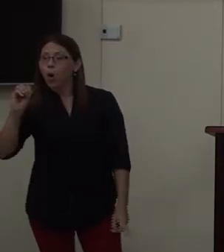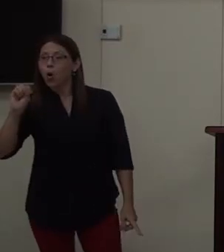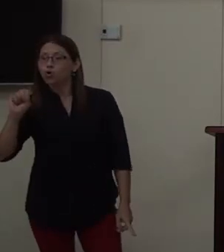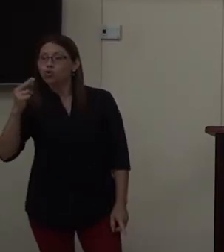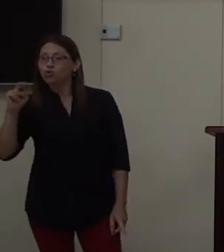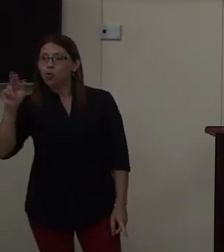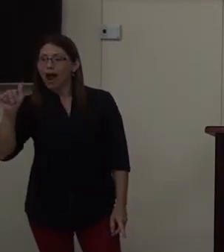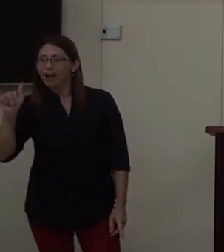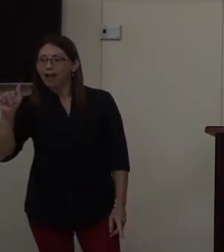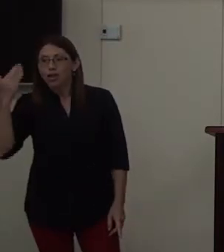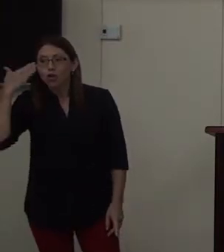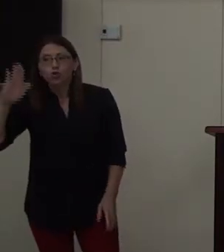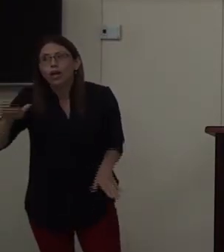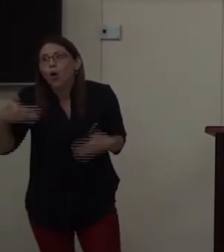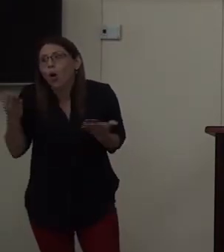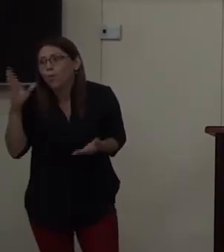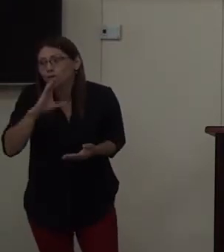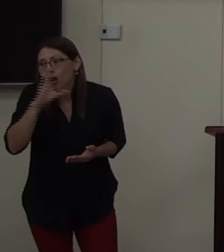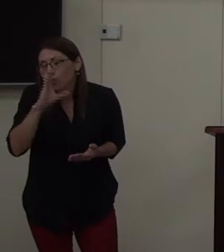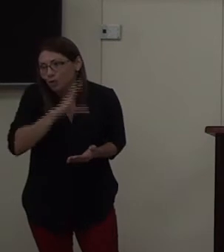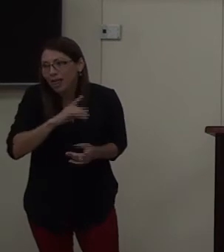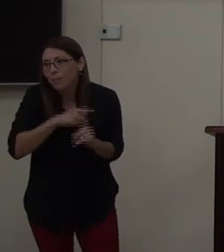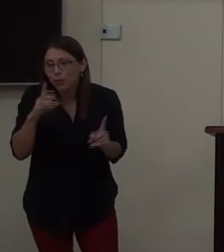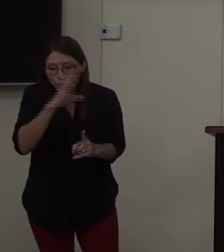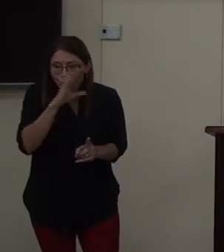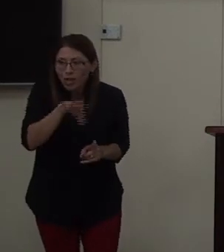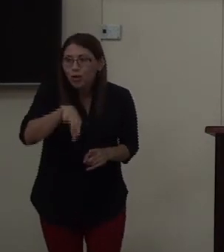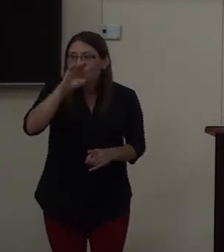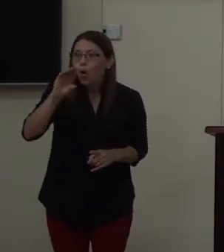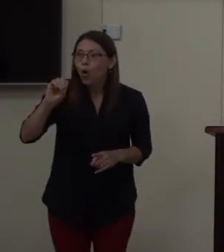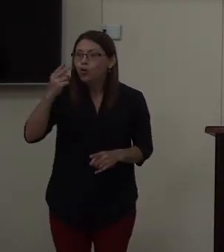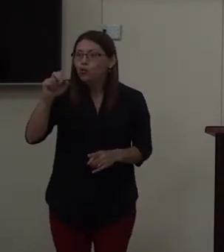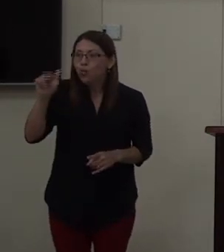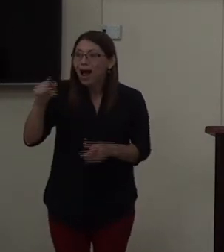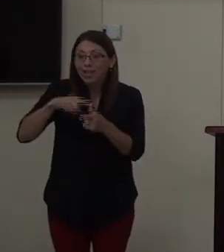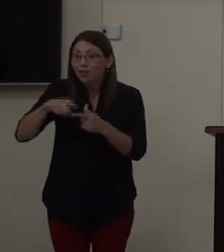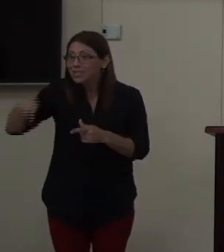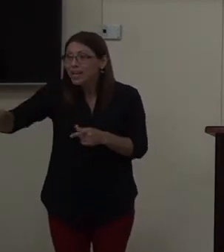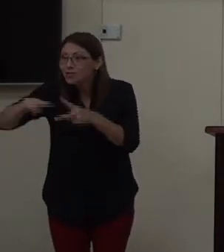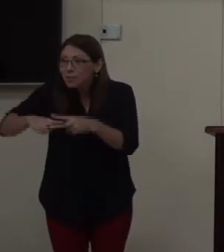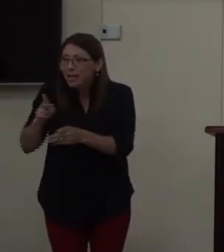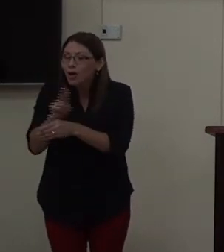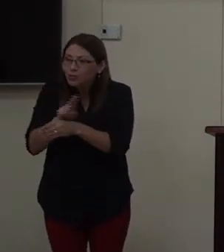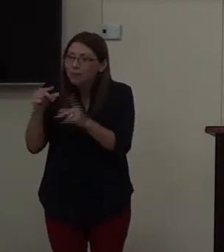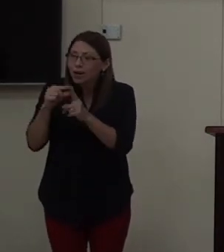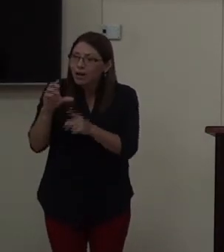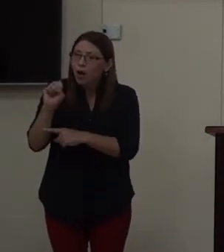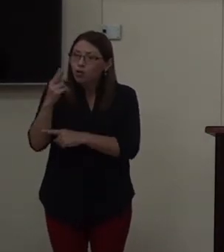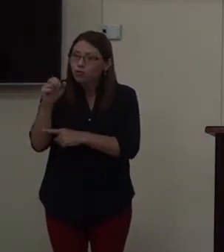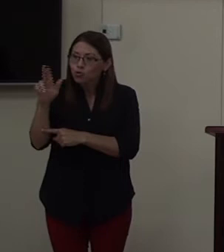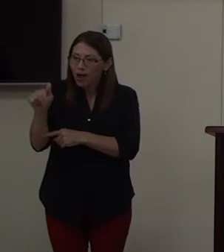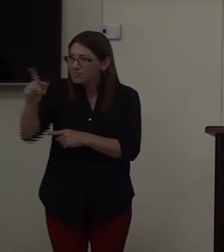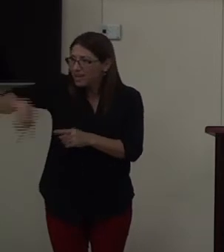No sé cómo hizo la búsqueda, buscó y encontró osho. Y empezaron ellos a usar osho. De hecho, cuando yo entré en territorio, aprendí